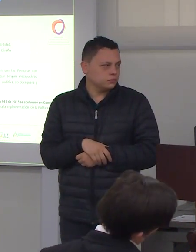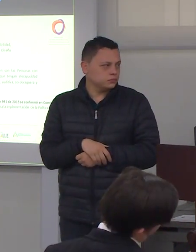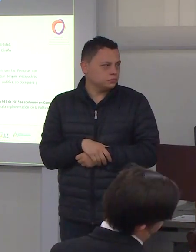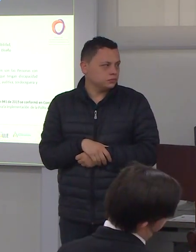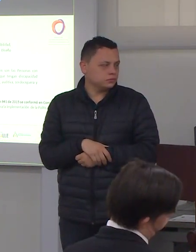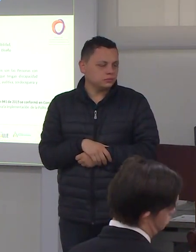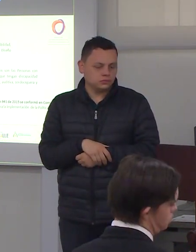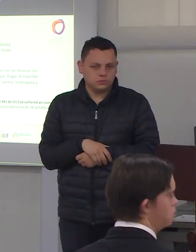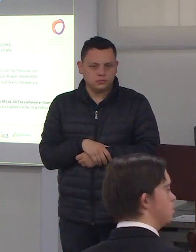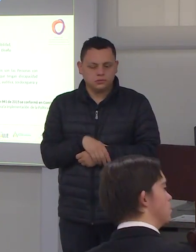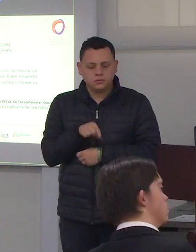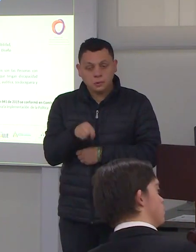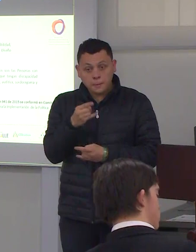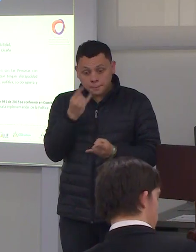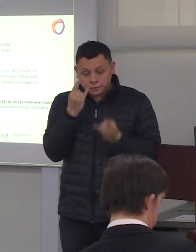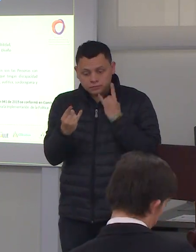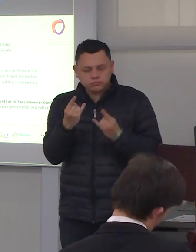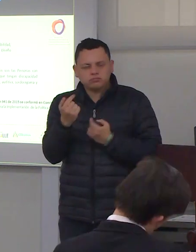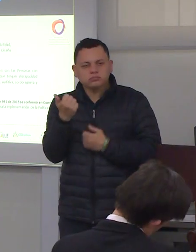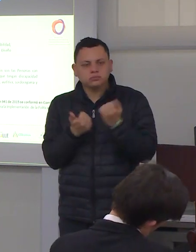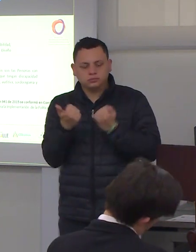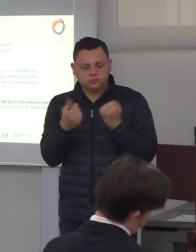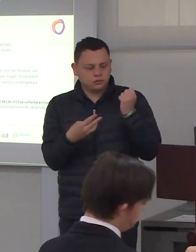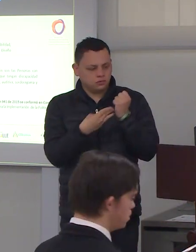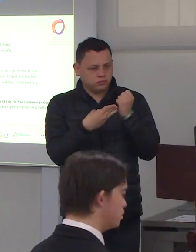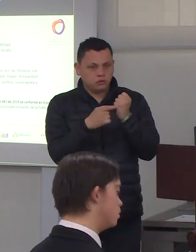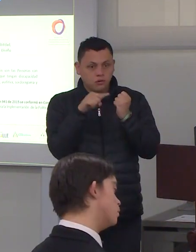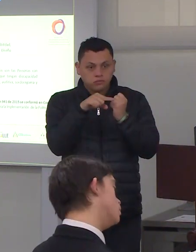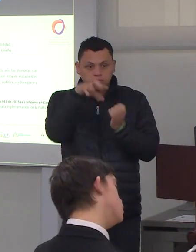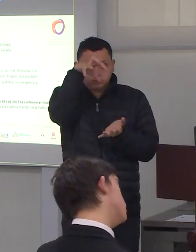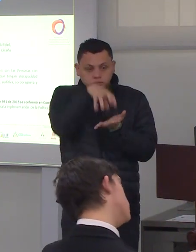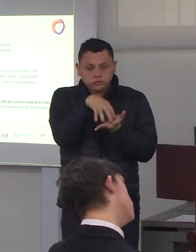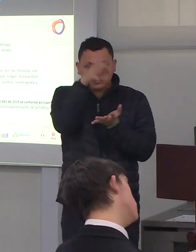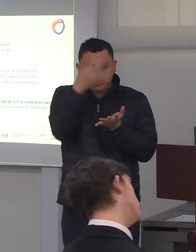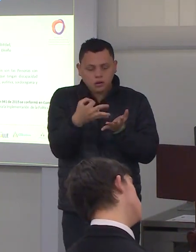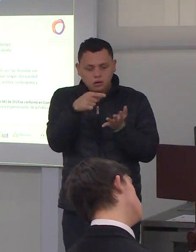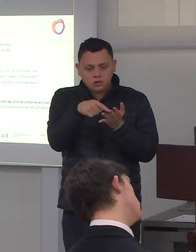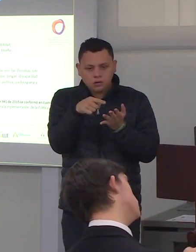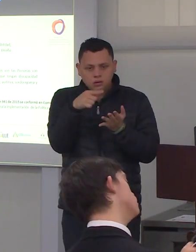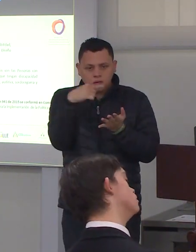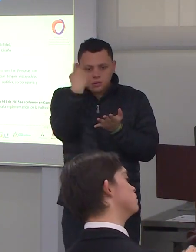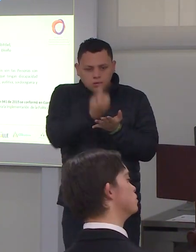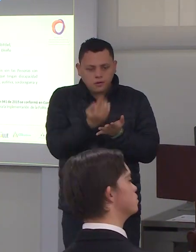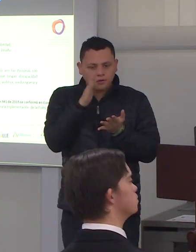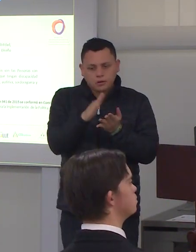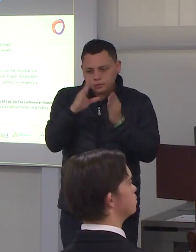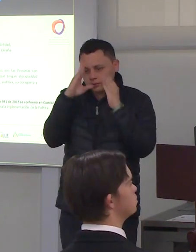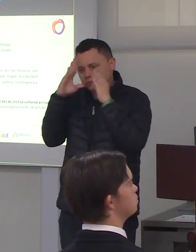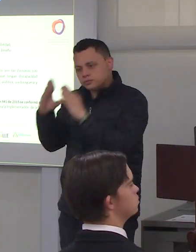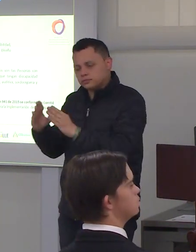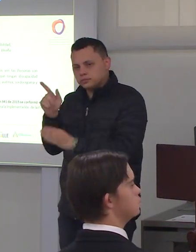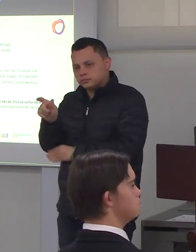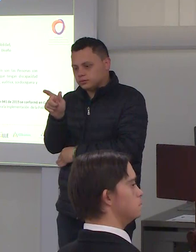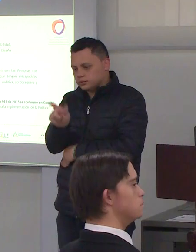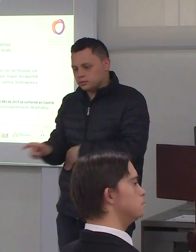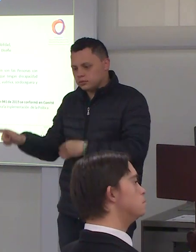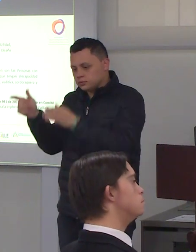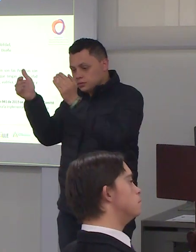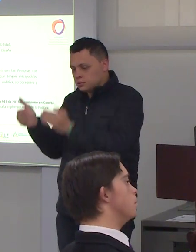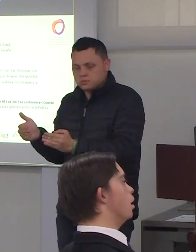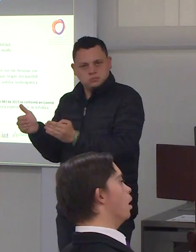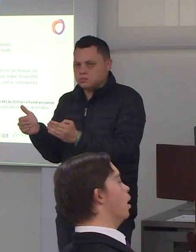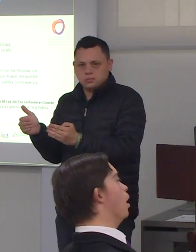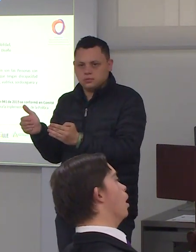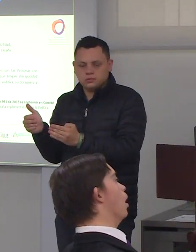hay algo aquí muy interesante y es, pues, en el SENA no existe como tal un área específica de atención a la población con discapacidad,